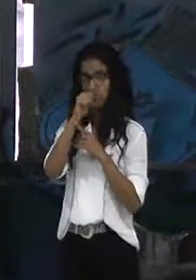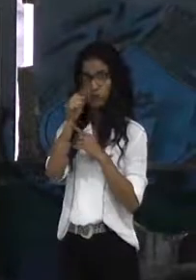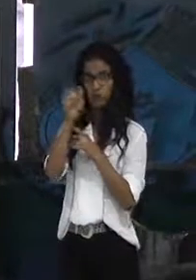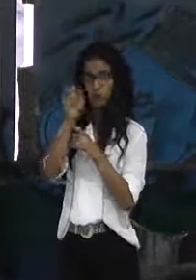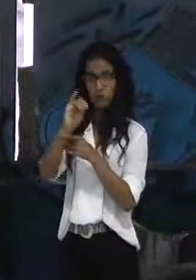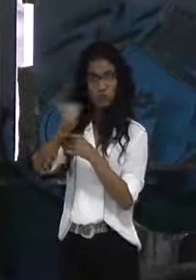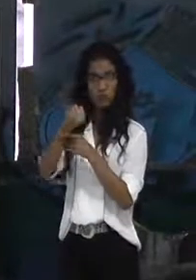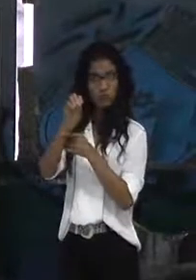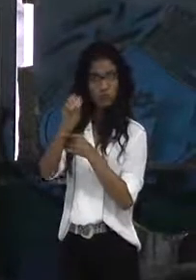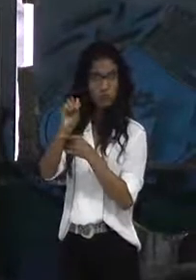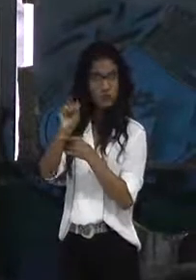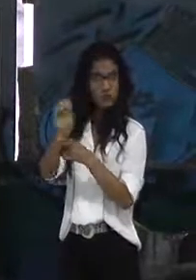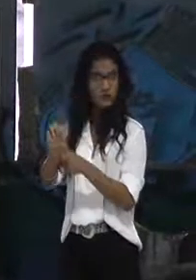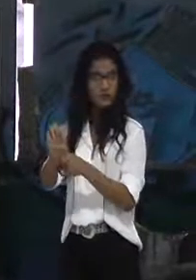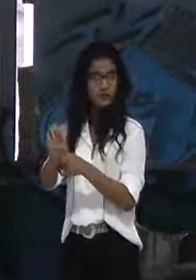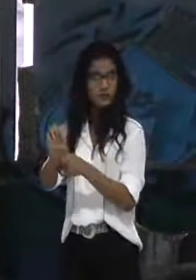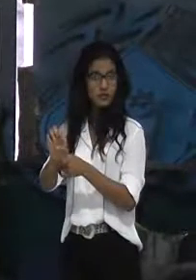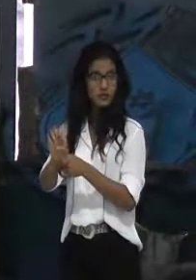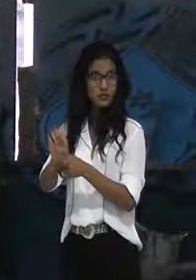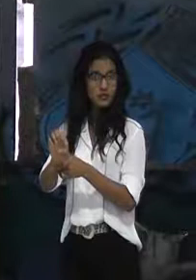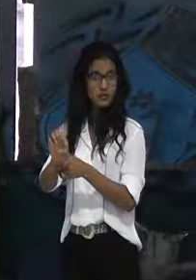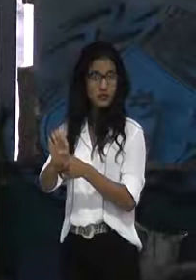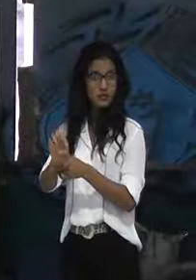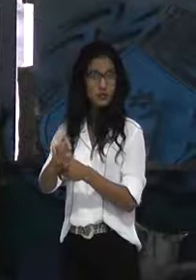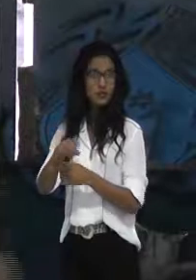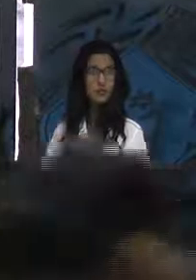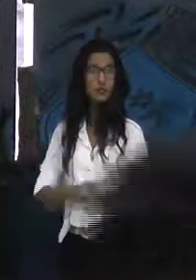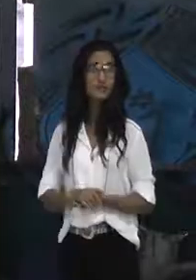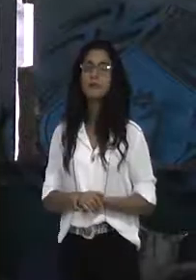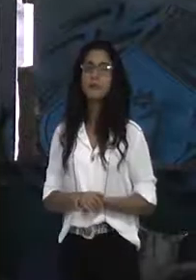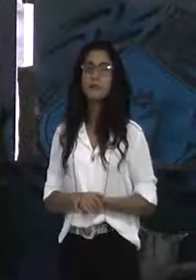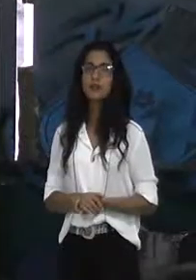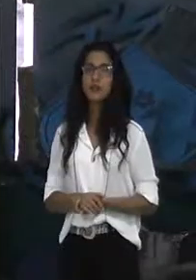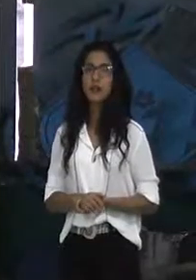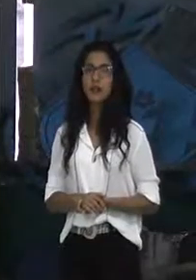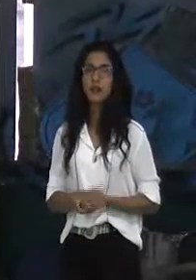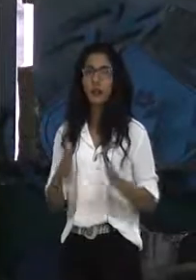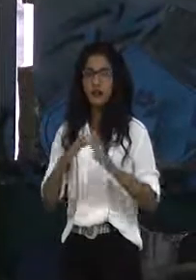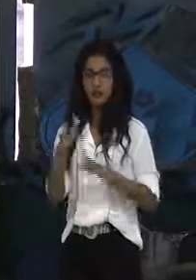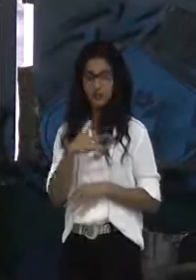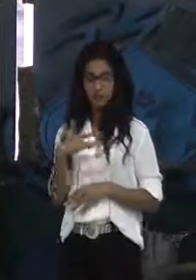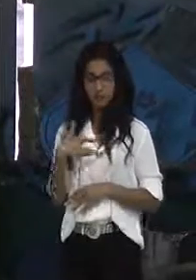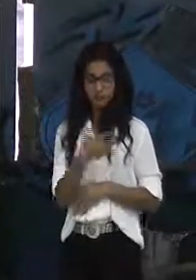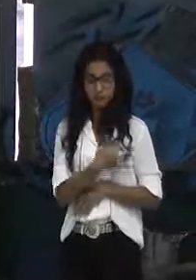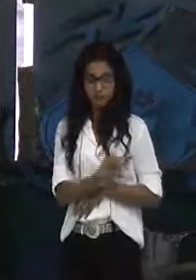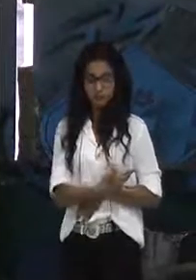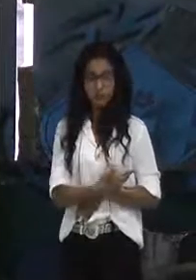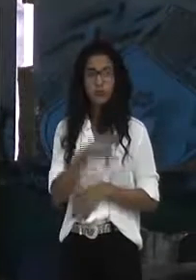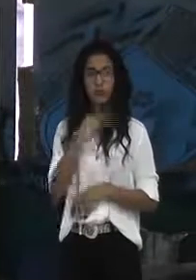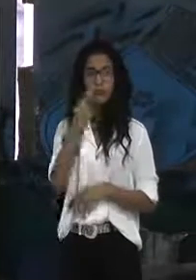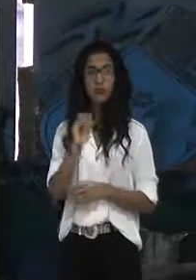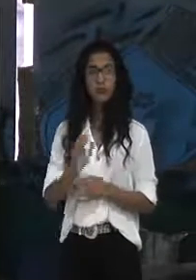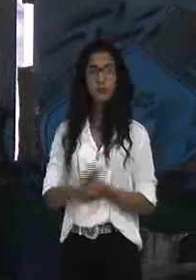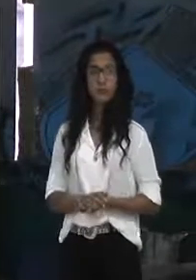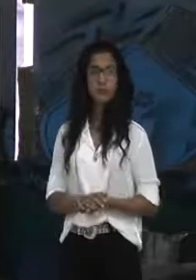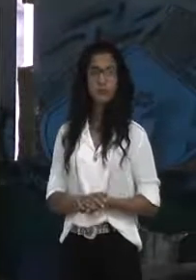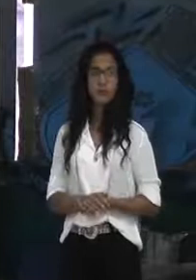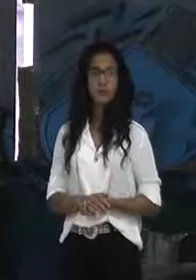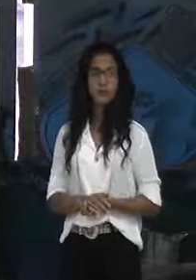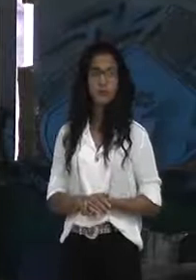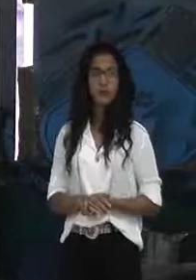aqui, vereador, até fazer uma justiça. A Santa Casa de Misericórdia, desde o início, que vem dizendo, nós não temos